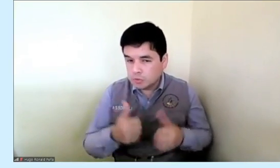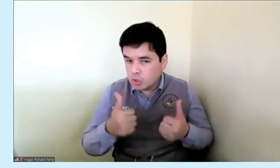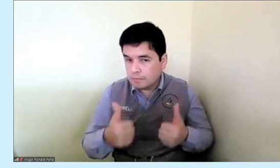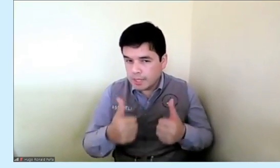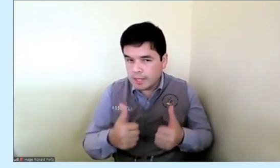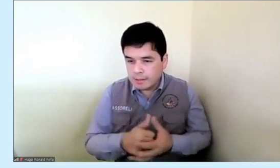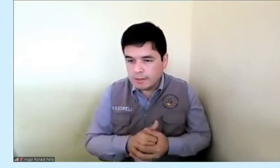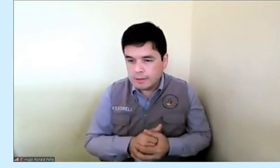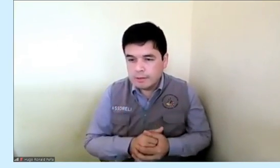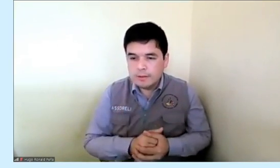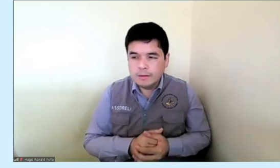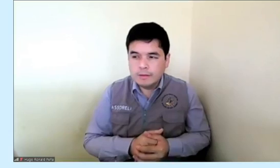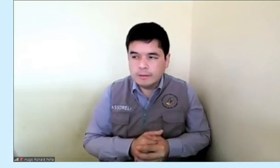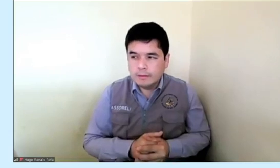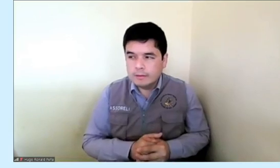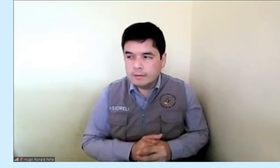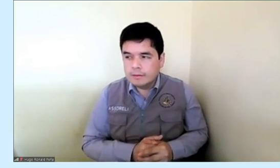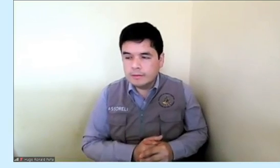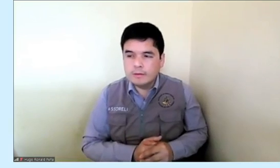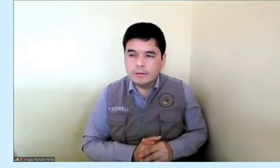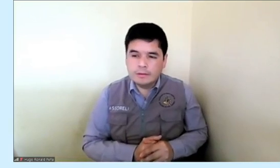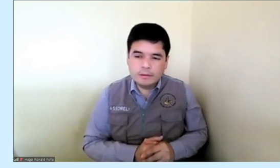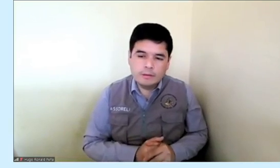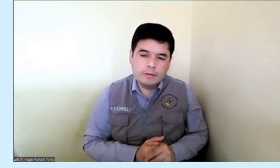Hemos aprendido las preguntas, muy bien.